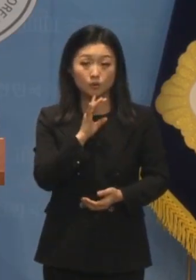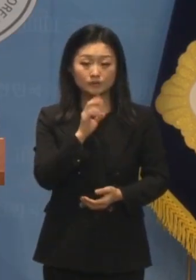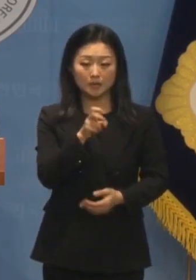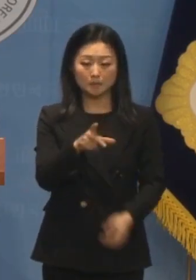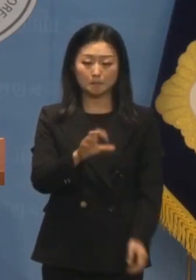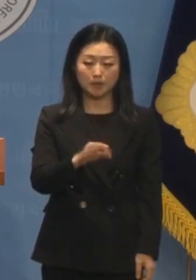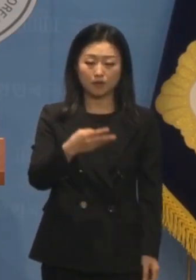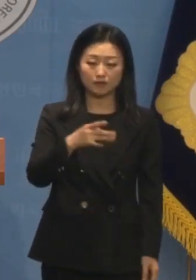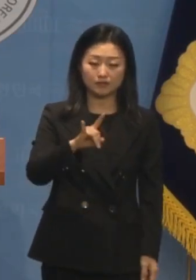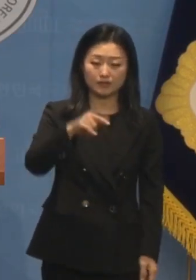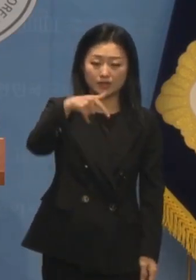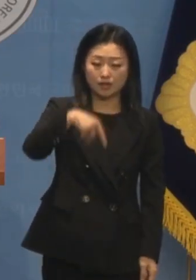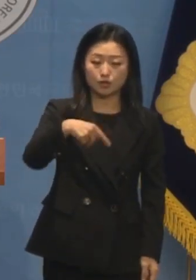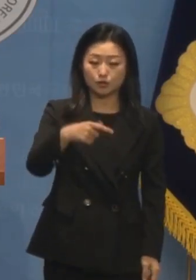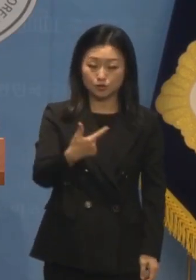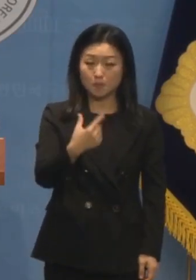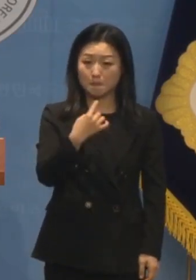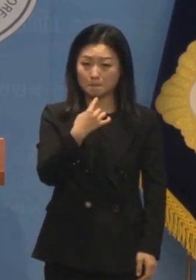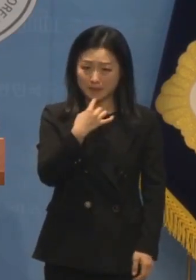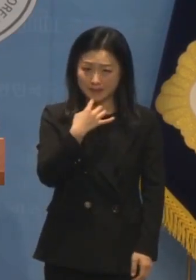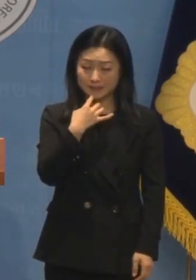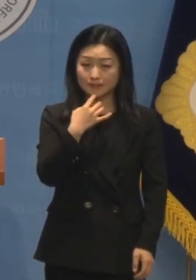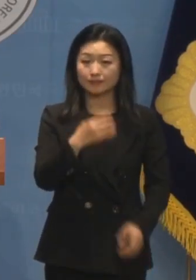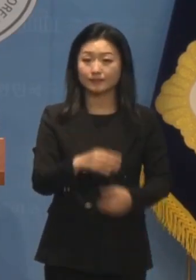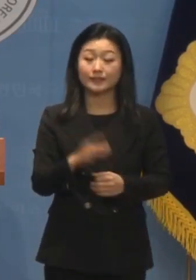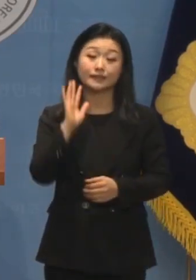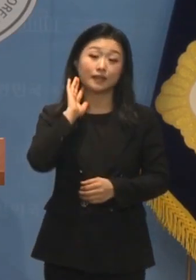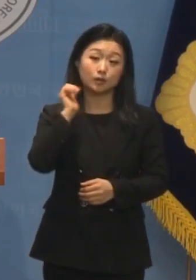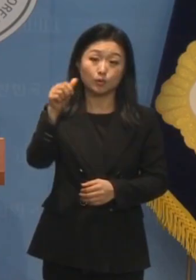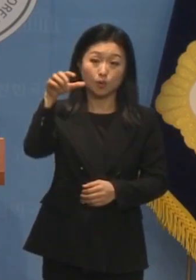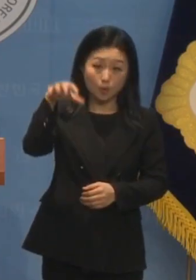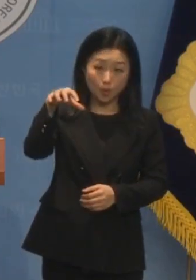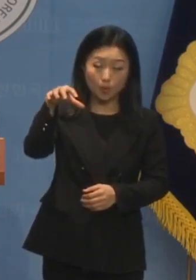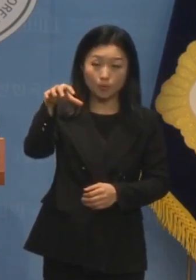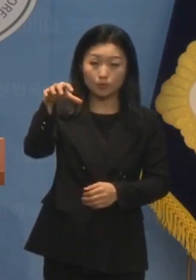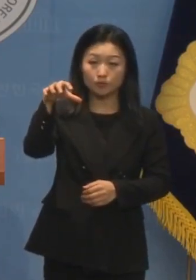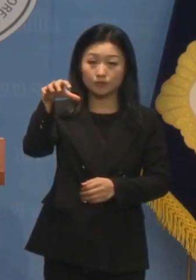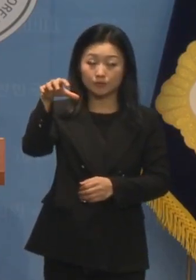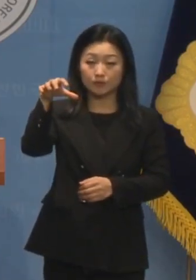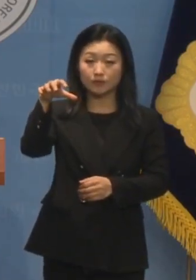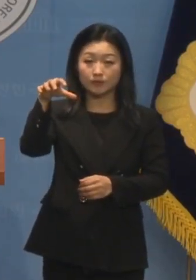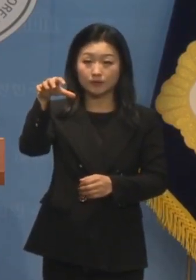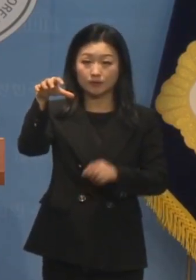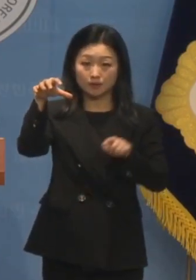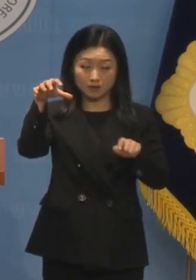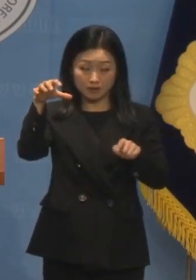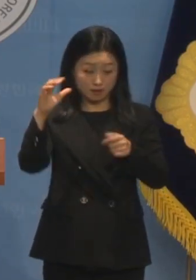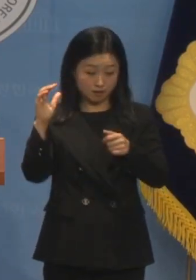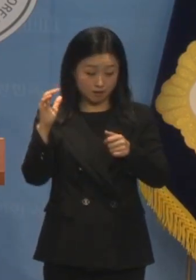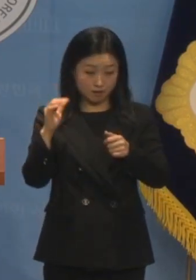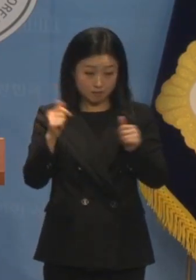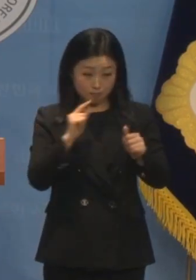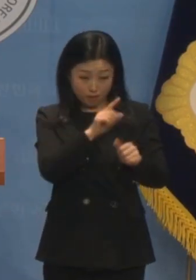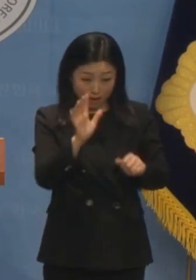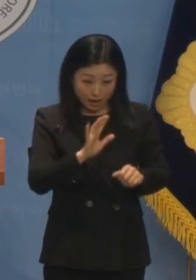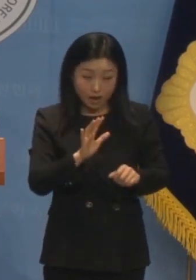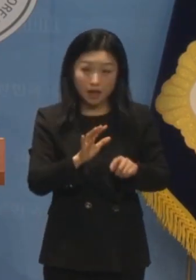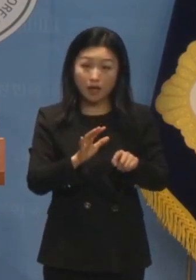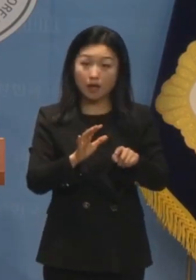명균 신성 불가침 대통령실의 강력 법적 대응 정말